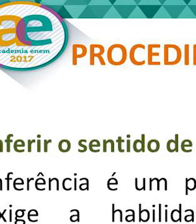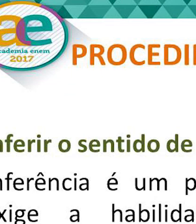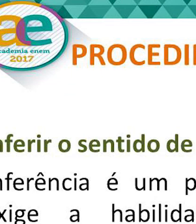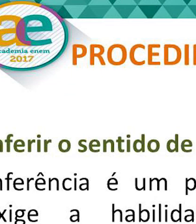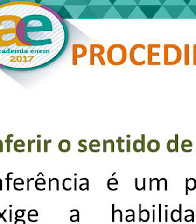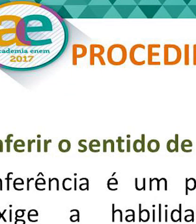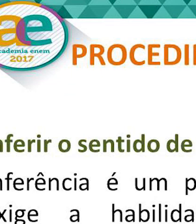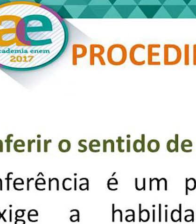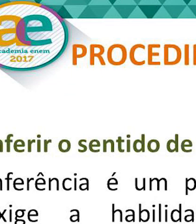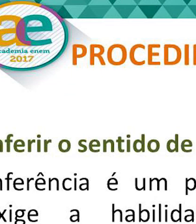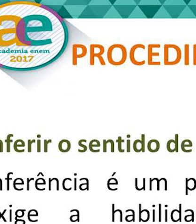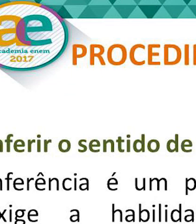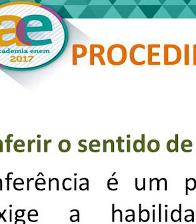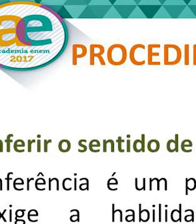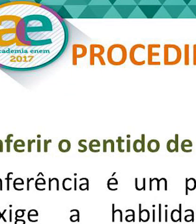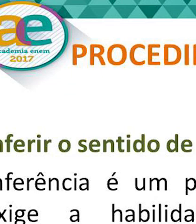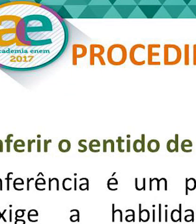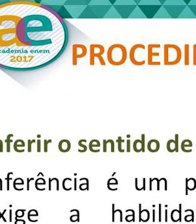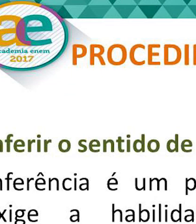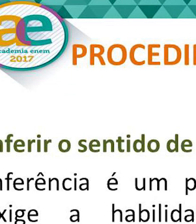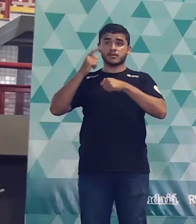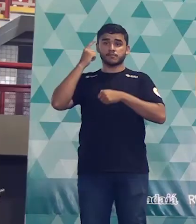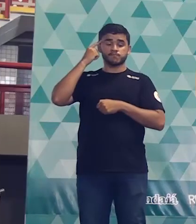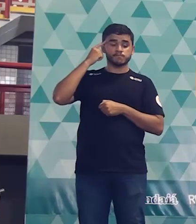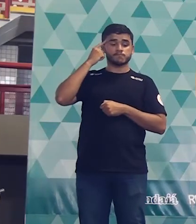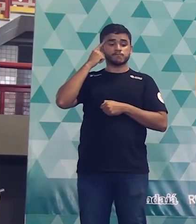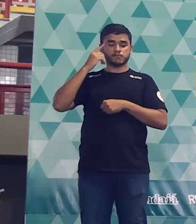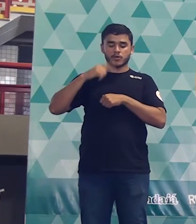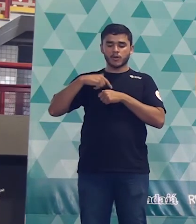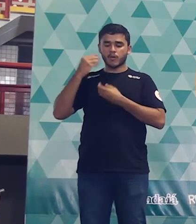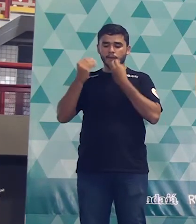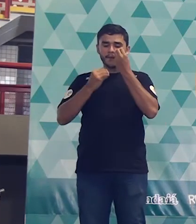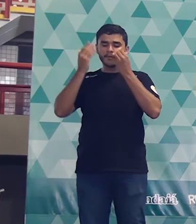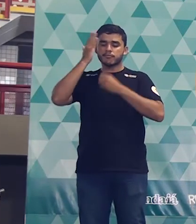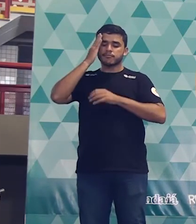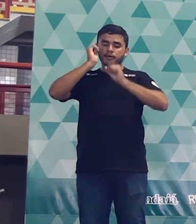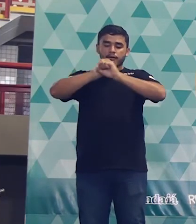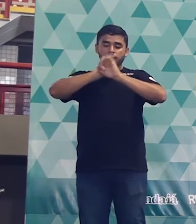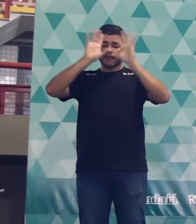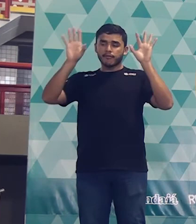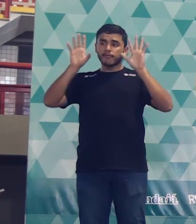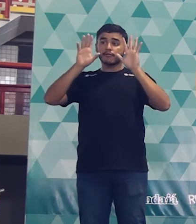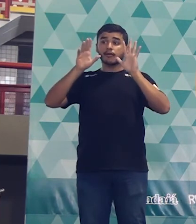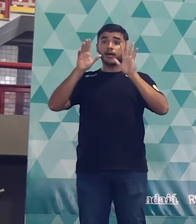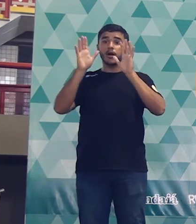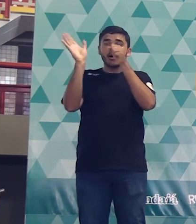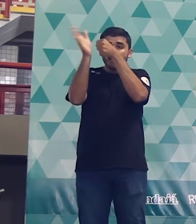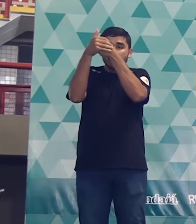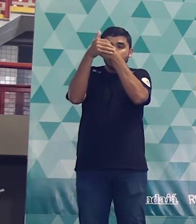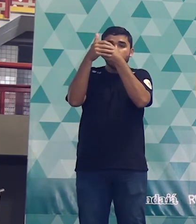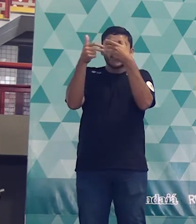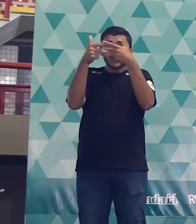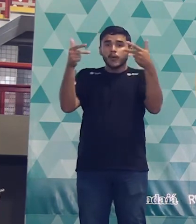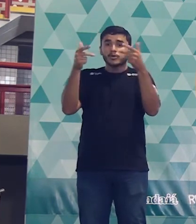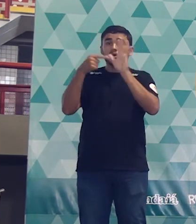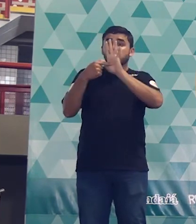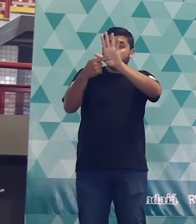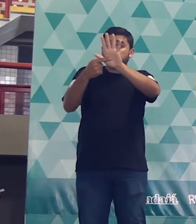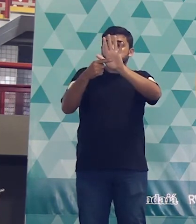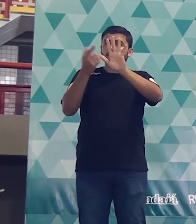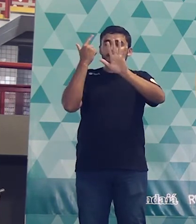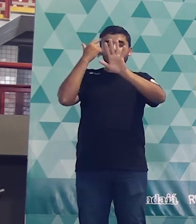que exige a habilidade de o leitor deduzir informações subentendidas por trás das informações